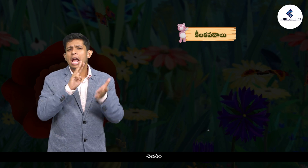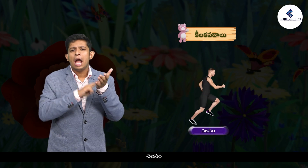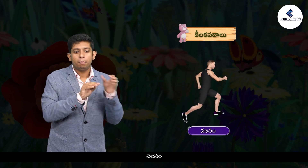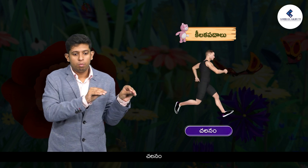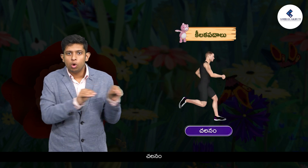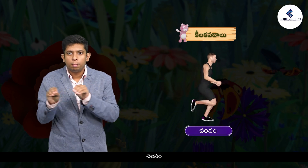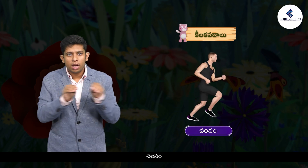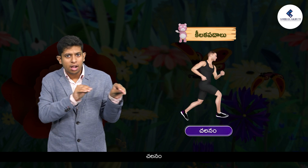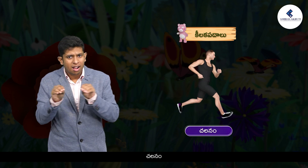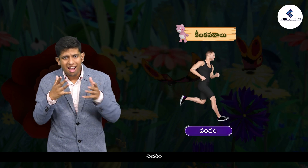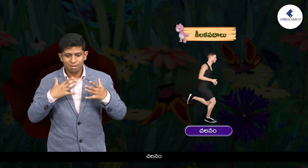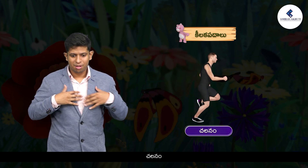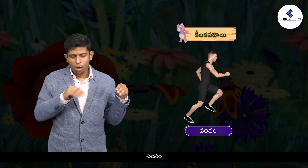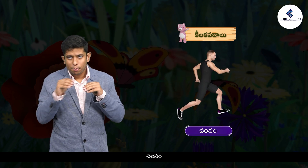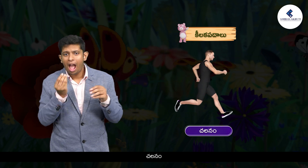చలనం,